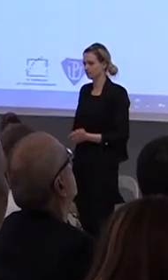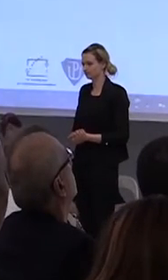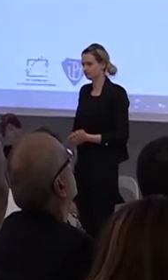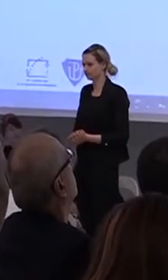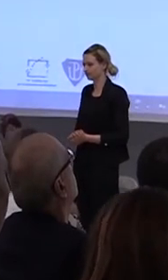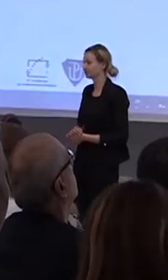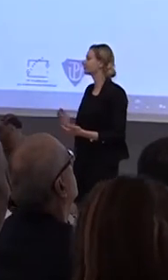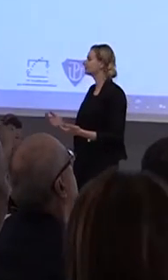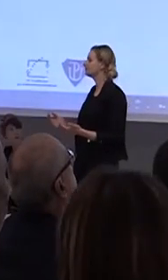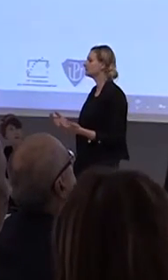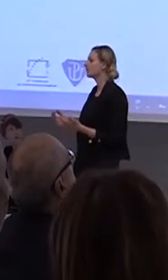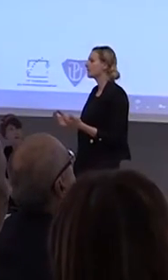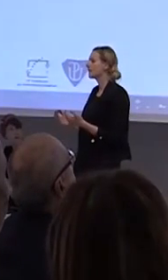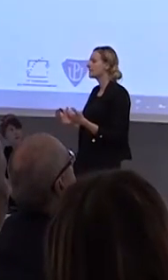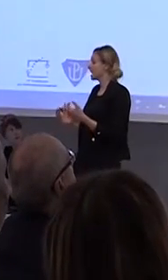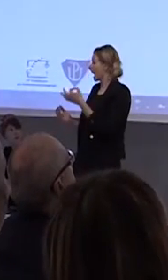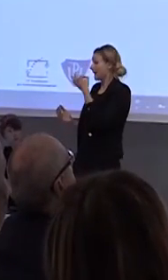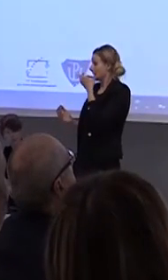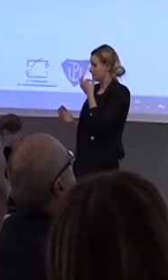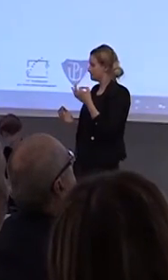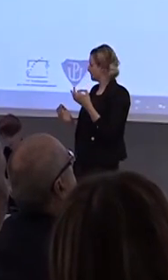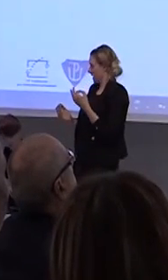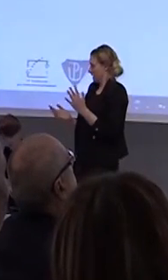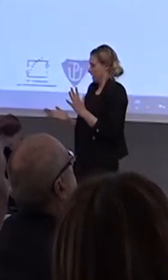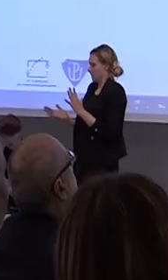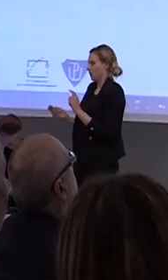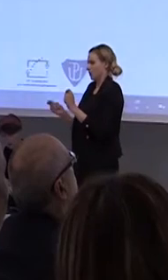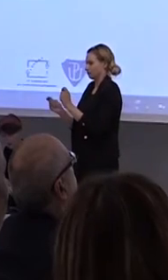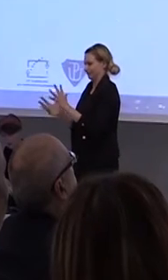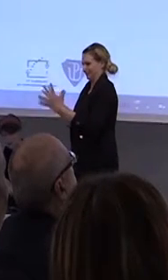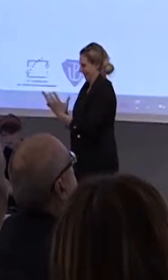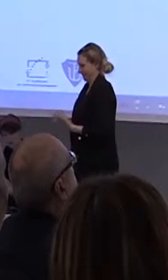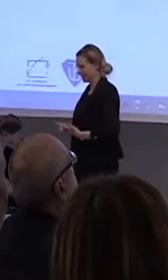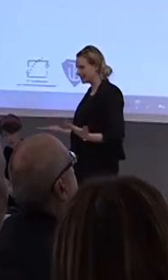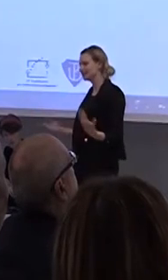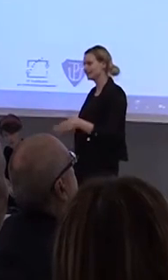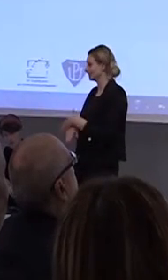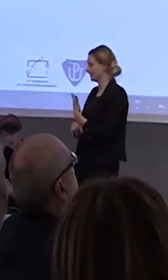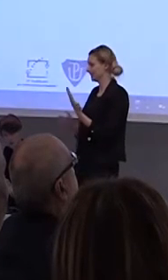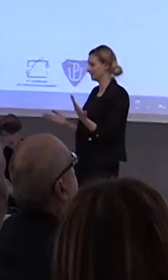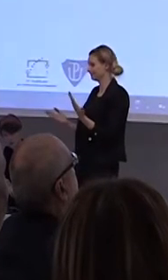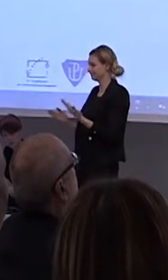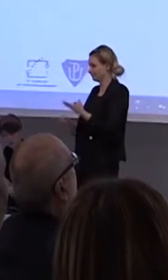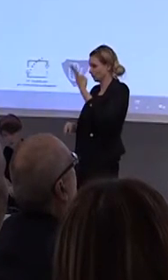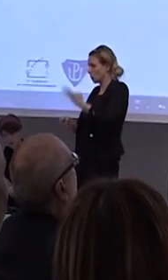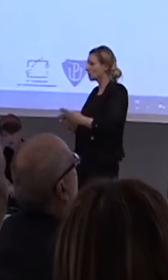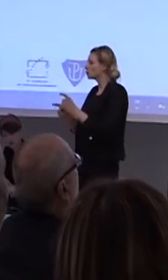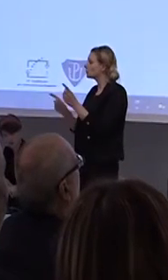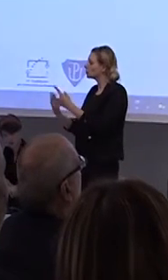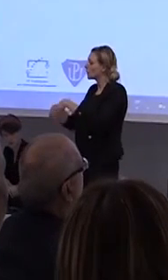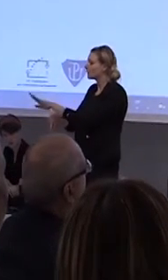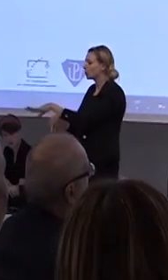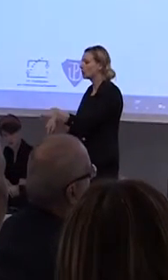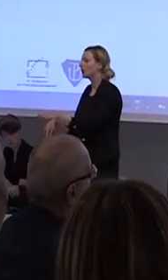Protože pokud toto neprovedeme, tak se ocitneme v bludném kruhu, ve kterém nedochází k vytvoření správného prostředí,